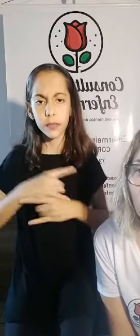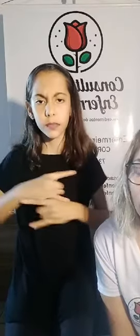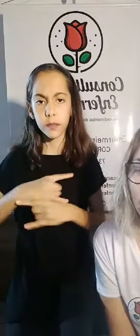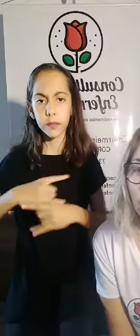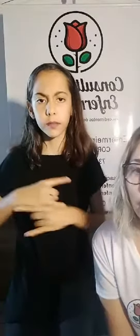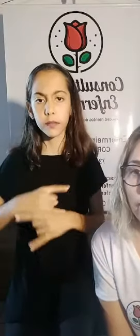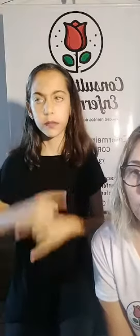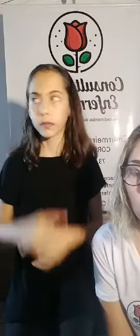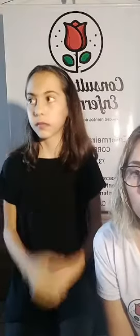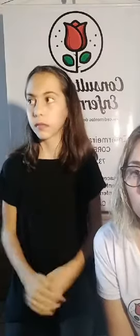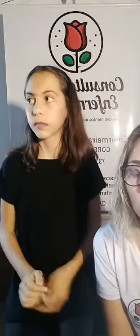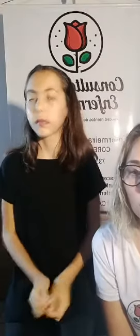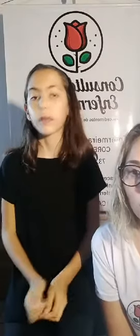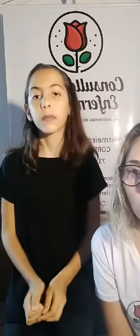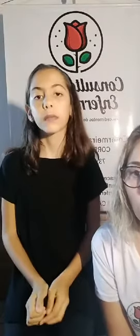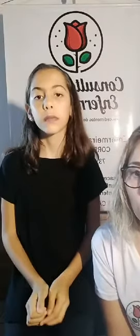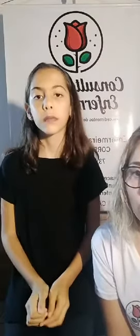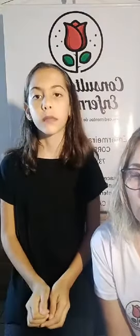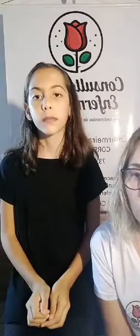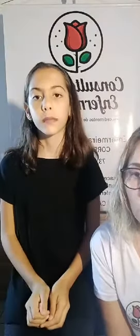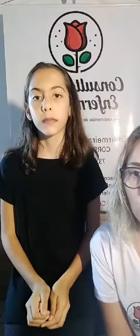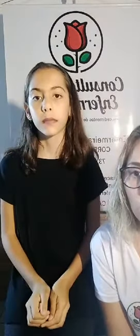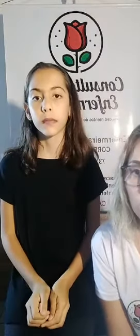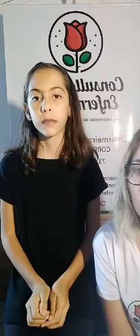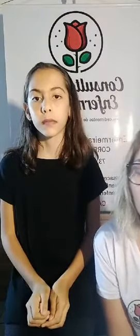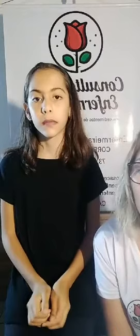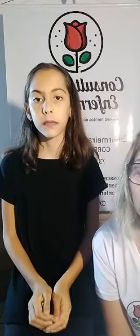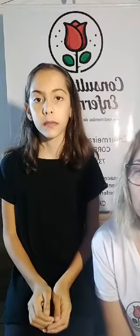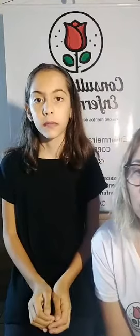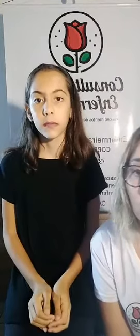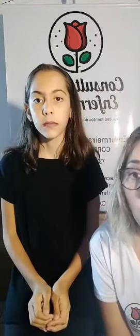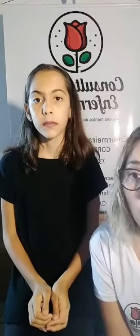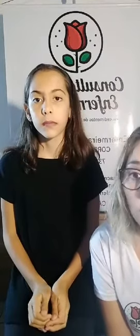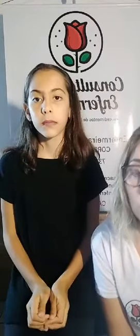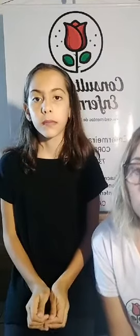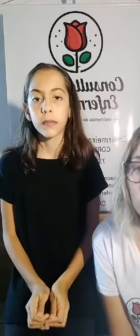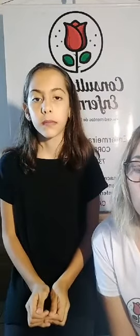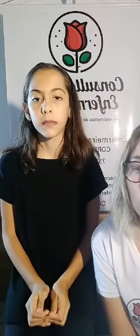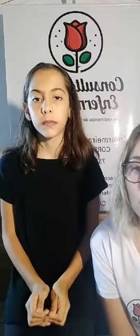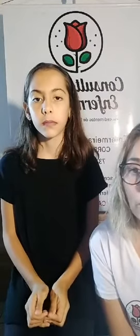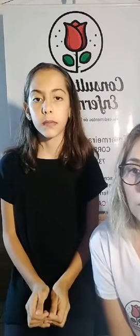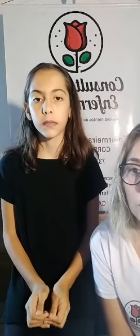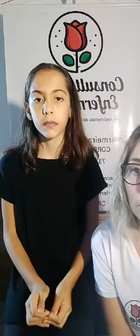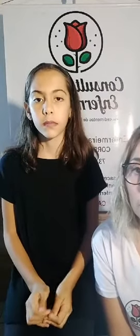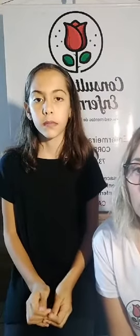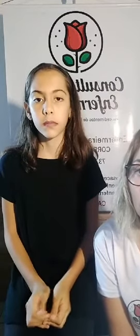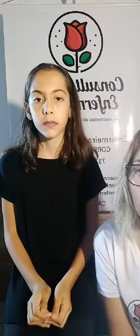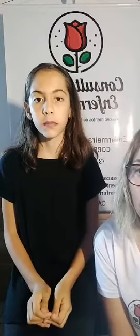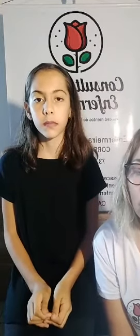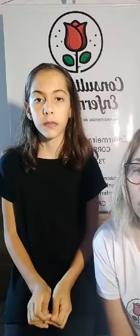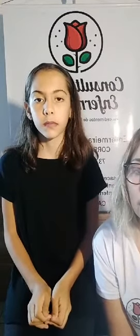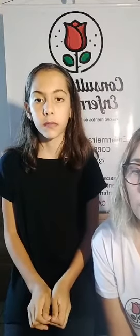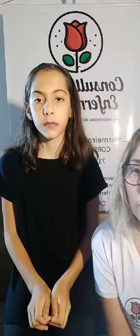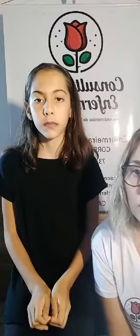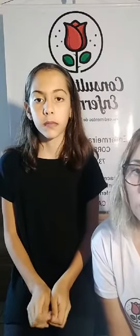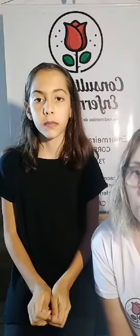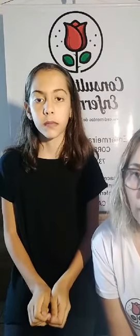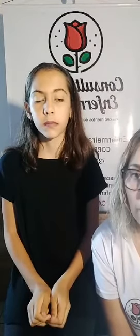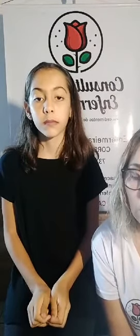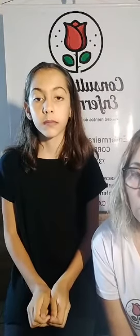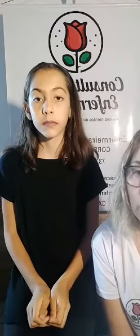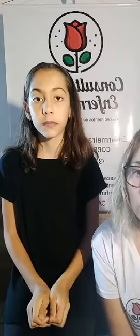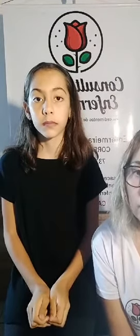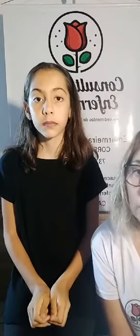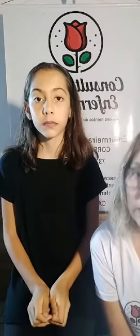canal, o Rosa Consultório, ele tem promovido esses encontros justamente para poder ter um bate-papo